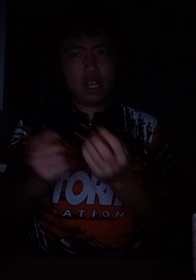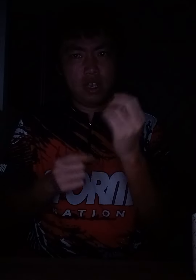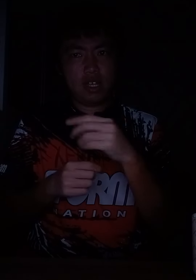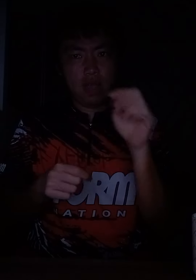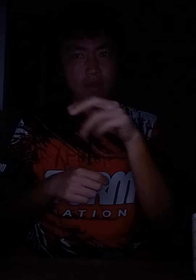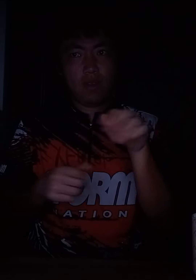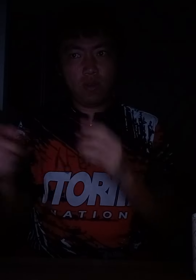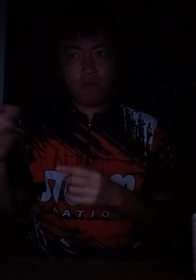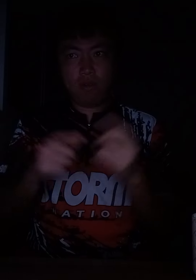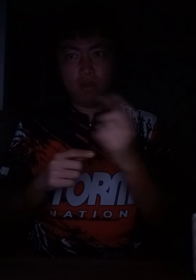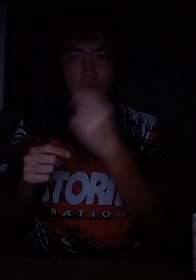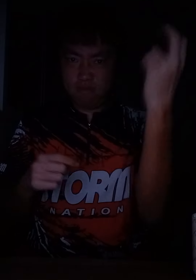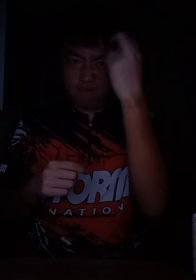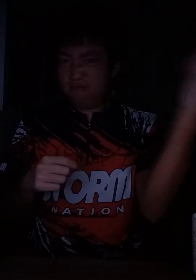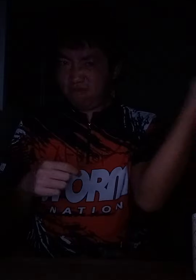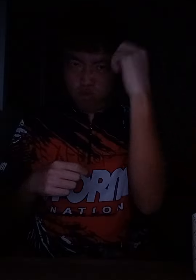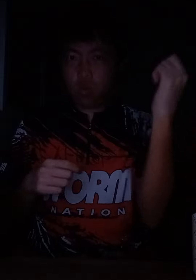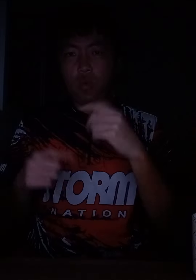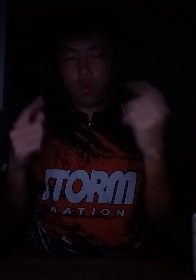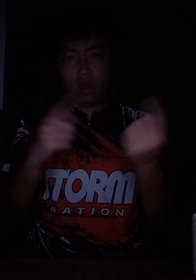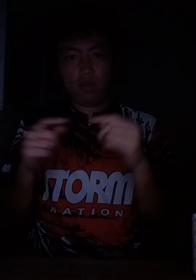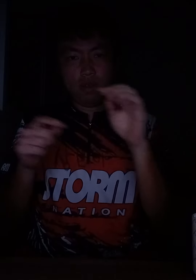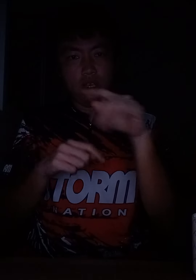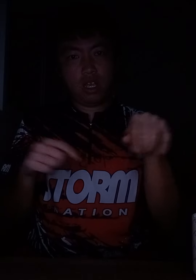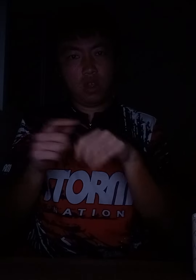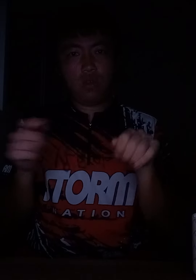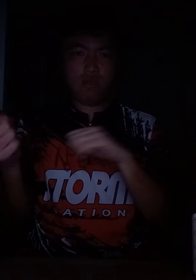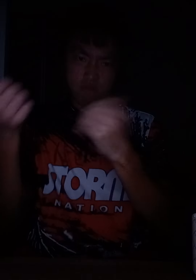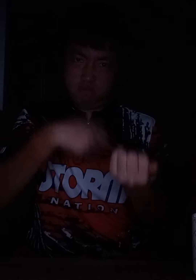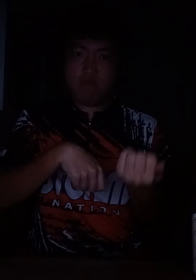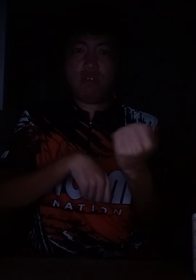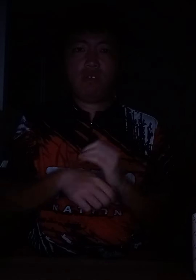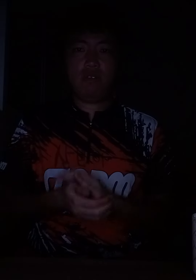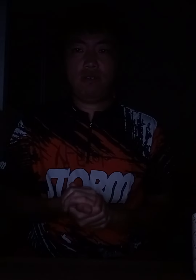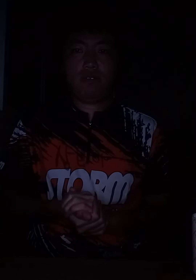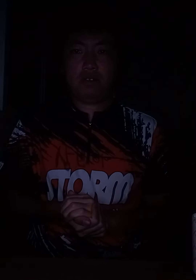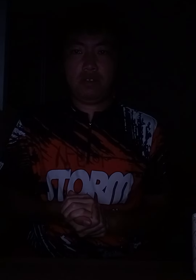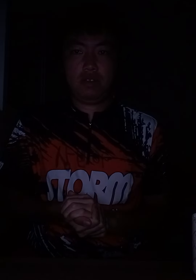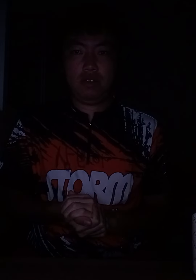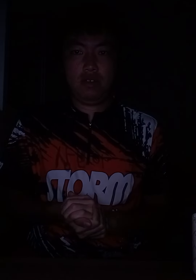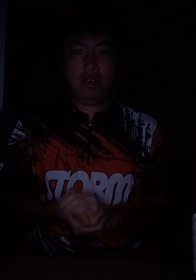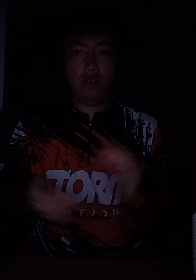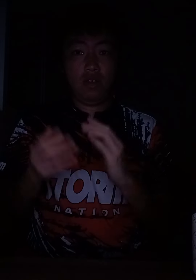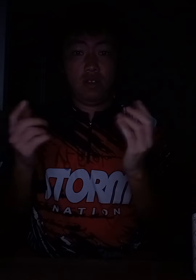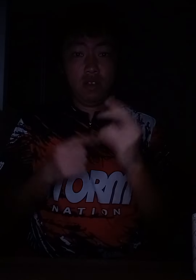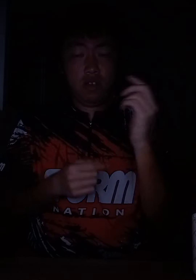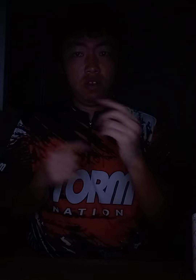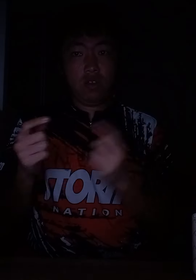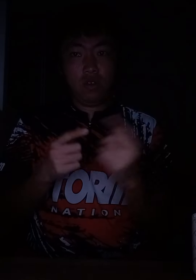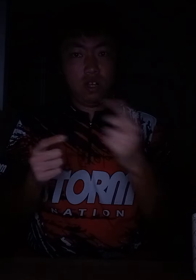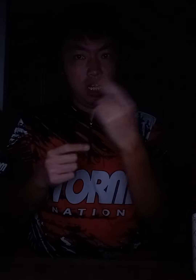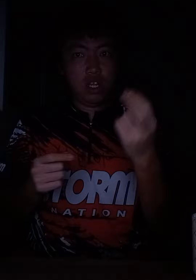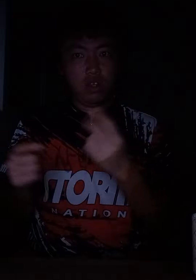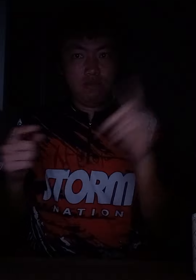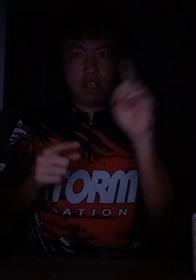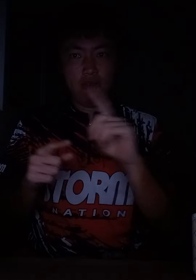갑자기 업주의 머리를 손으로 치고 급기야 넘어뜨리기까지 합니다. 업주가 경찰에 신고하자 주먹으로 뺨과 팔을